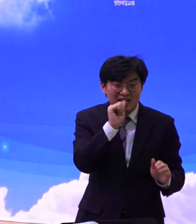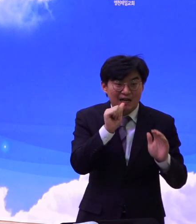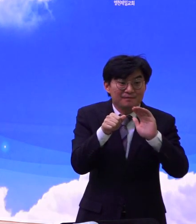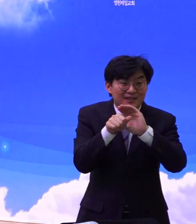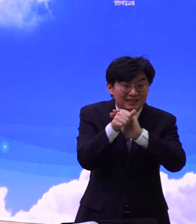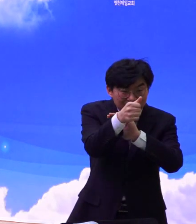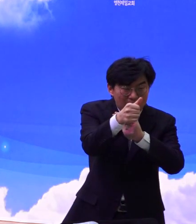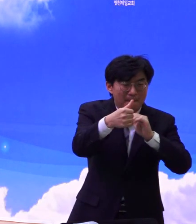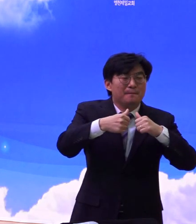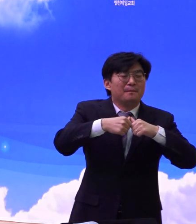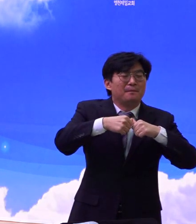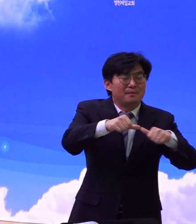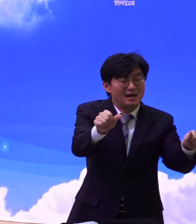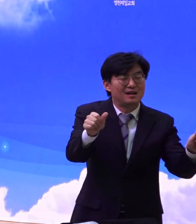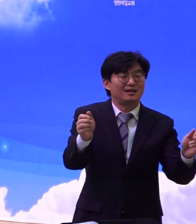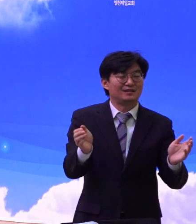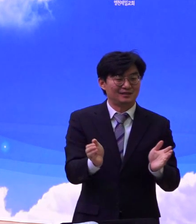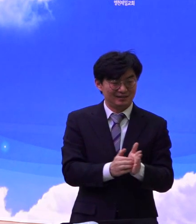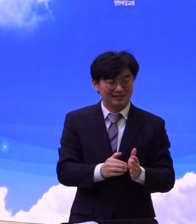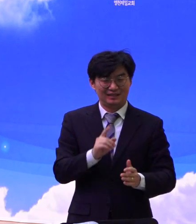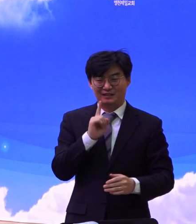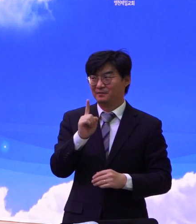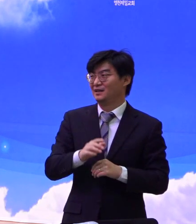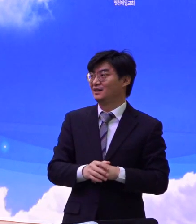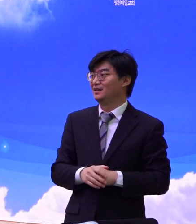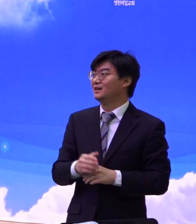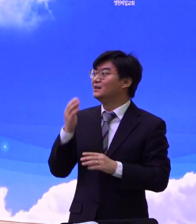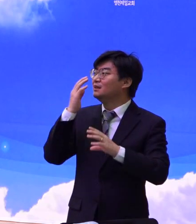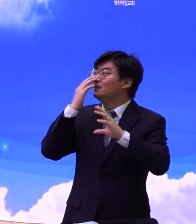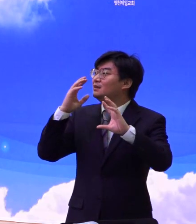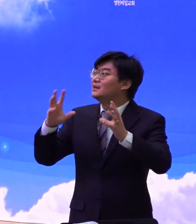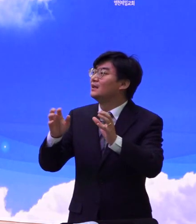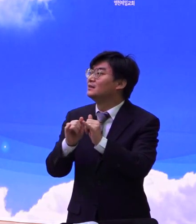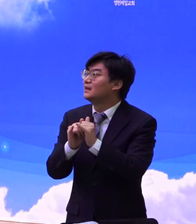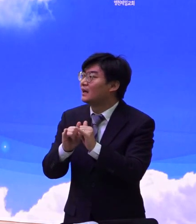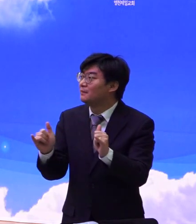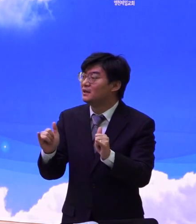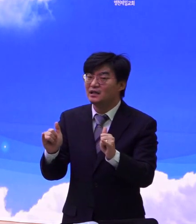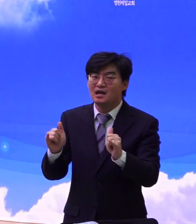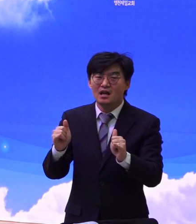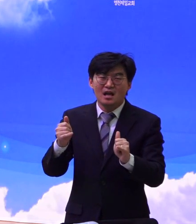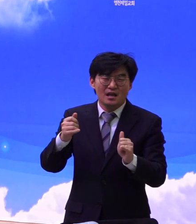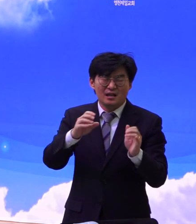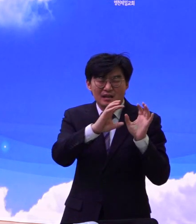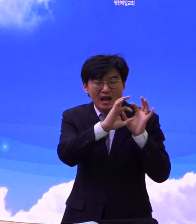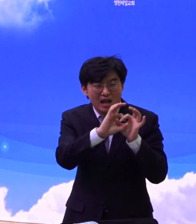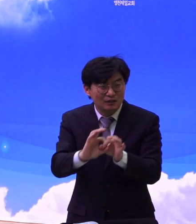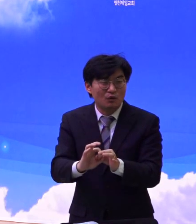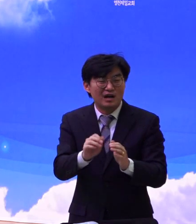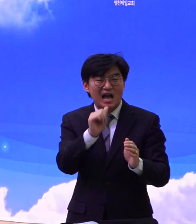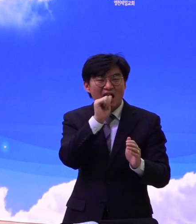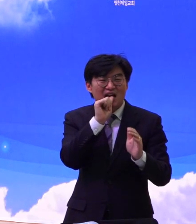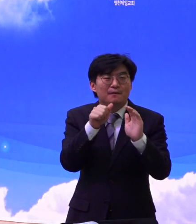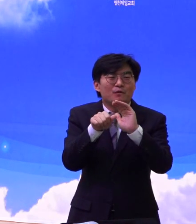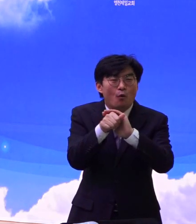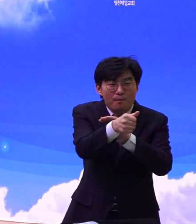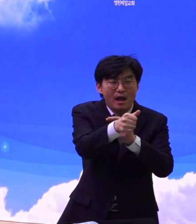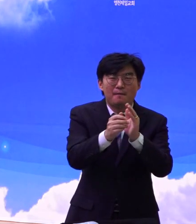구리뱀도 산산조각으로 깨뜨려 버렸다. 이스라엘 자손이 그때까지도 느수단이라고 부르는